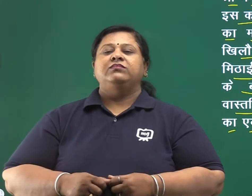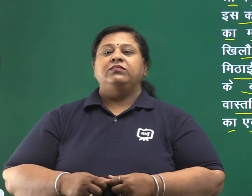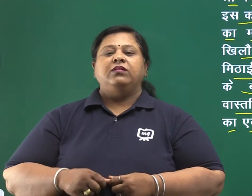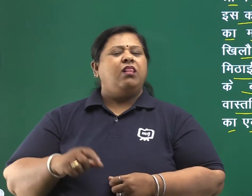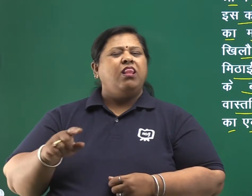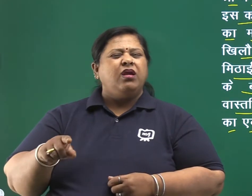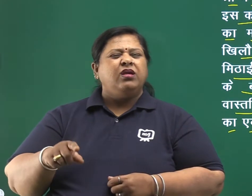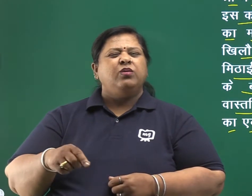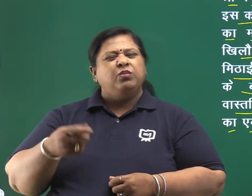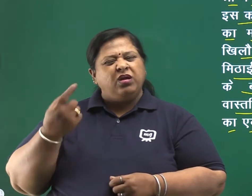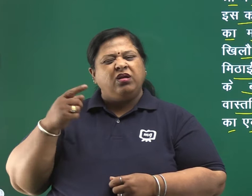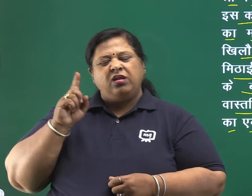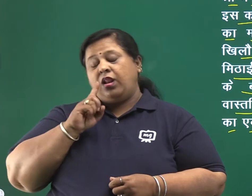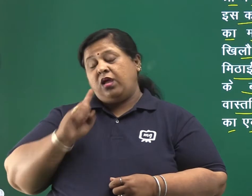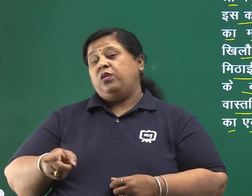लेकिन उसके साथ